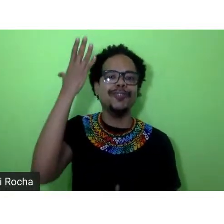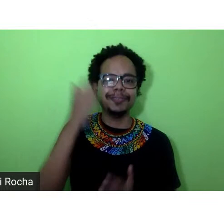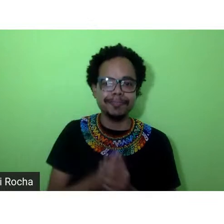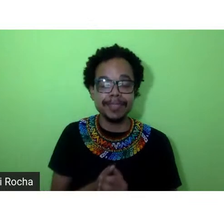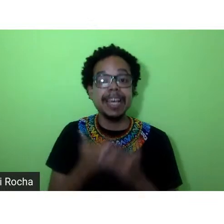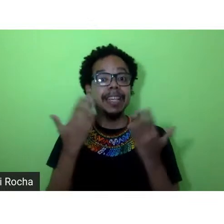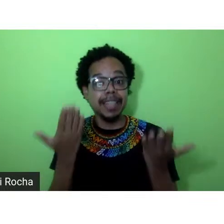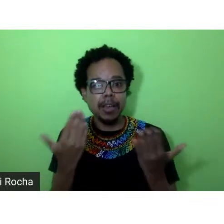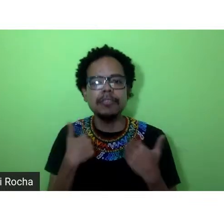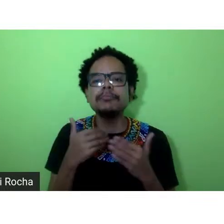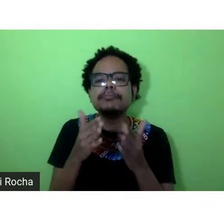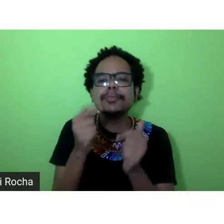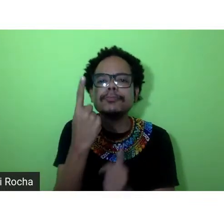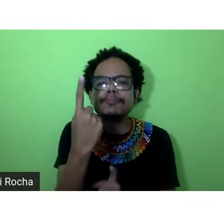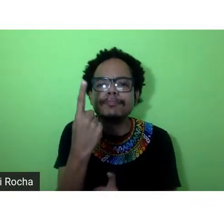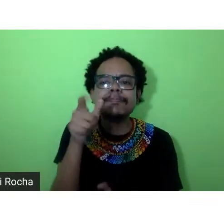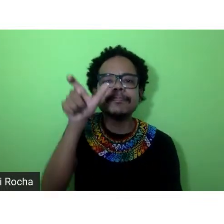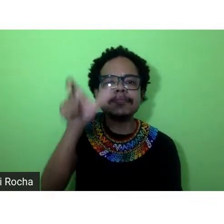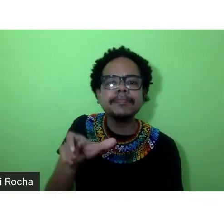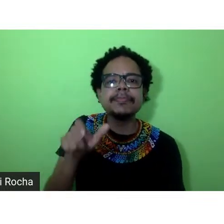do visual que macular